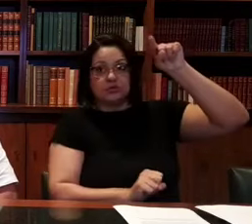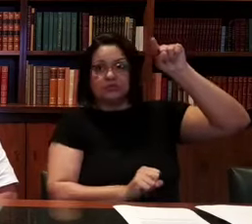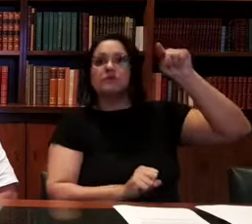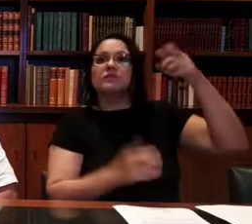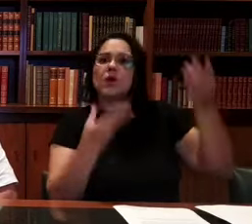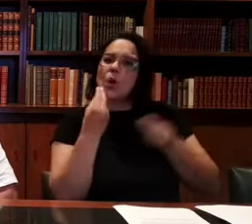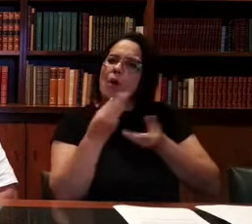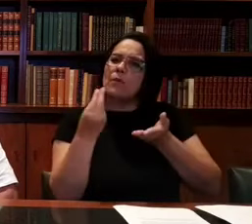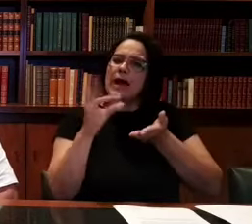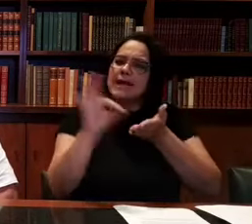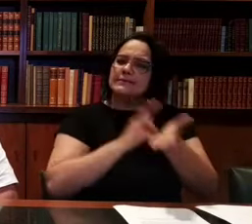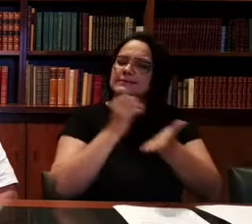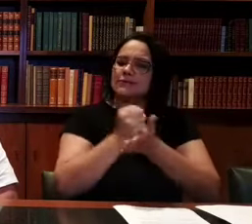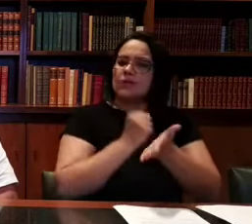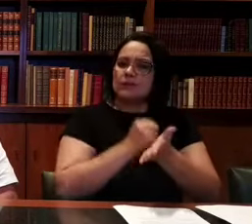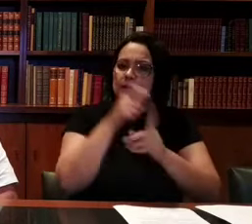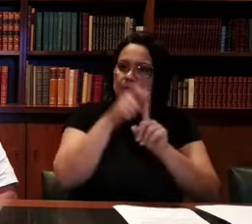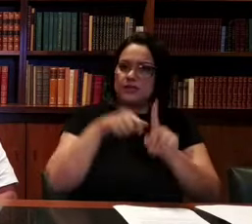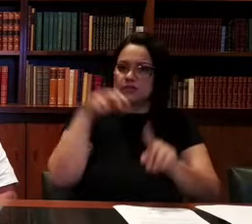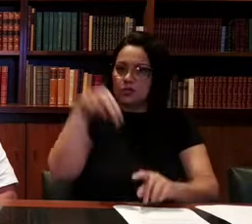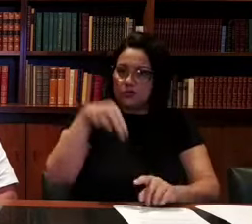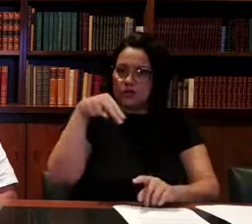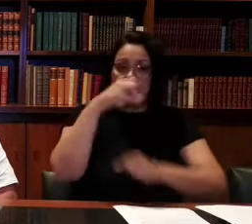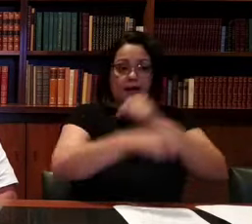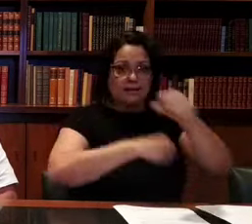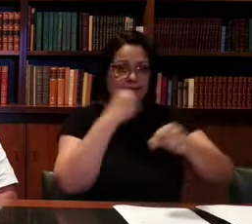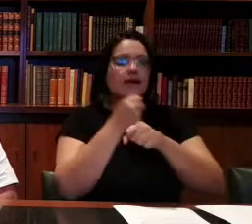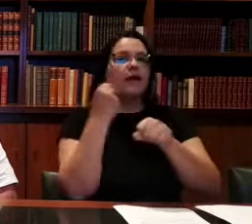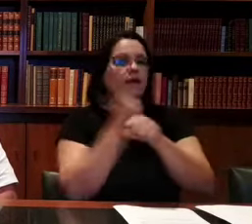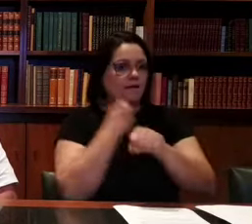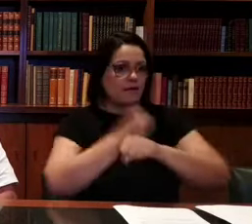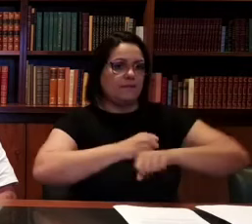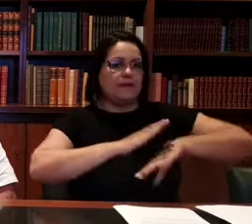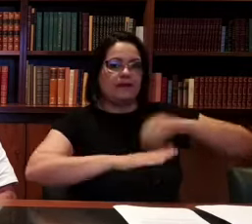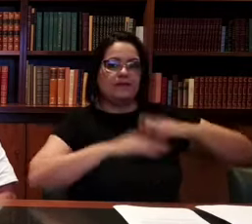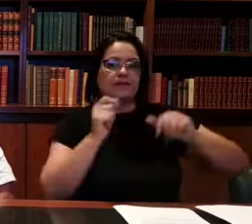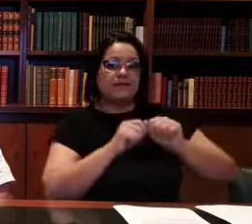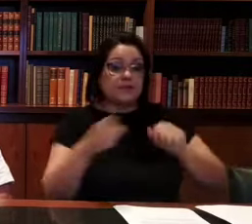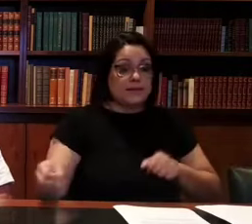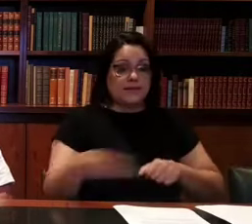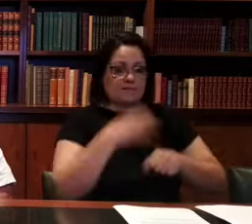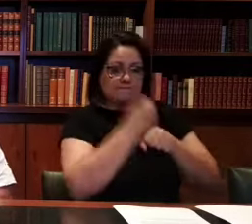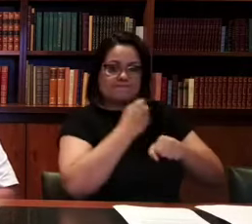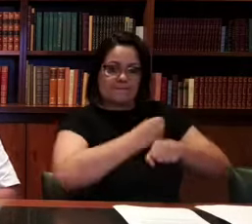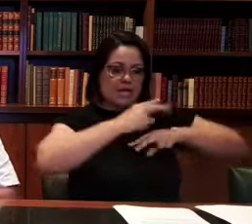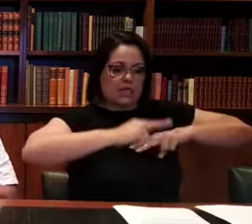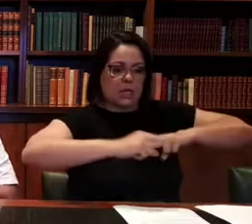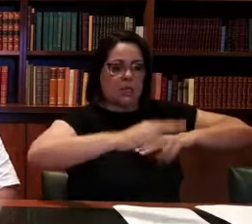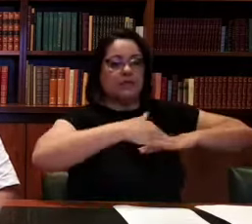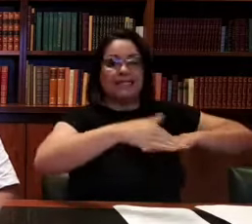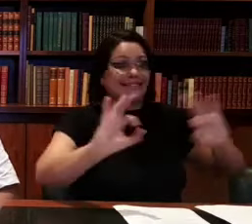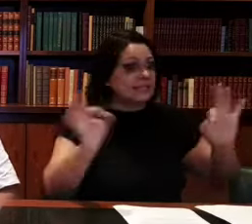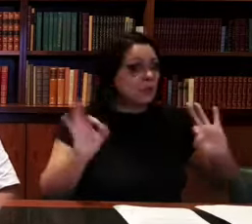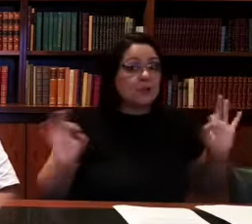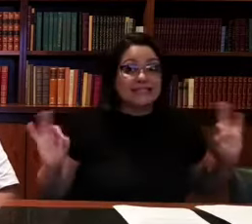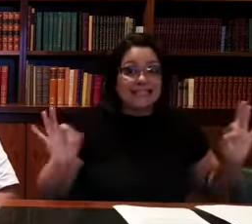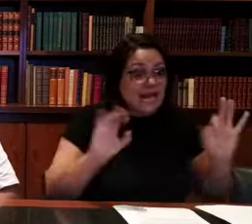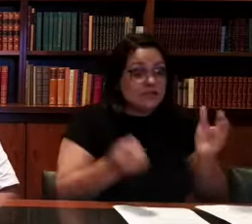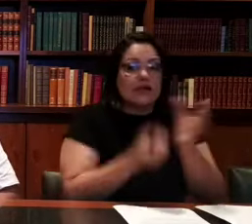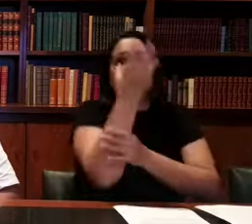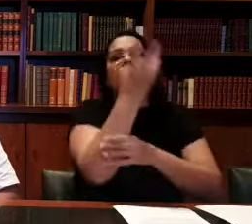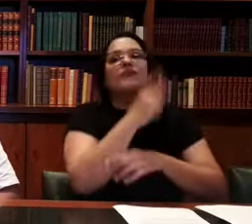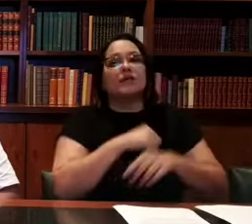como a gente assina o contrato em novembro ano que vem tem obra não vamos fazer uma nova ferrovia uma ferrovia que não existe que vai ligar